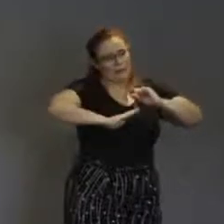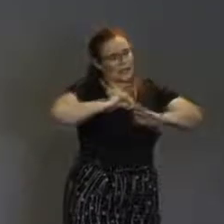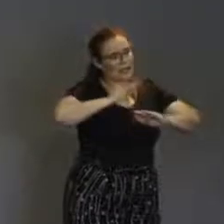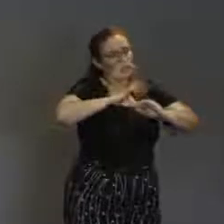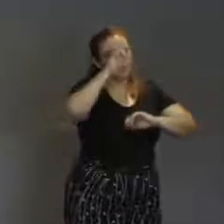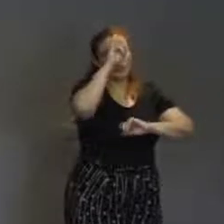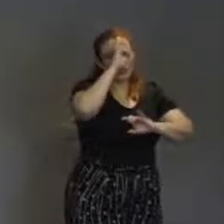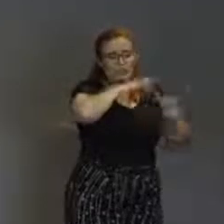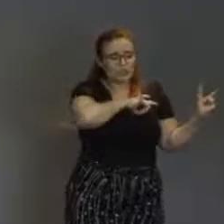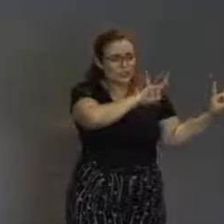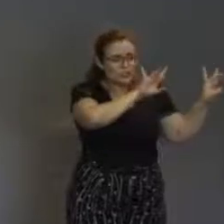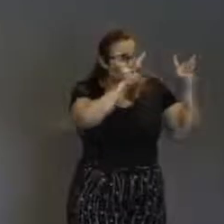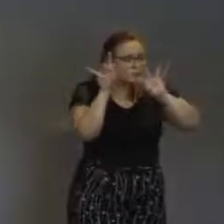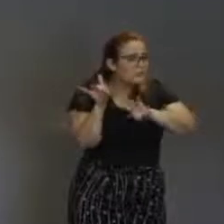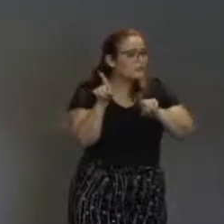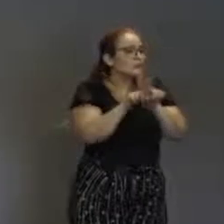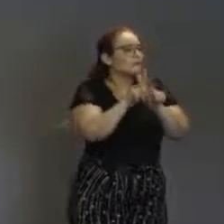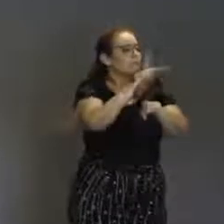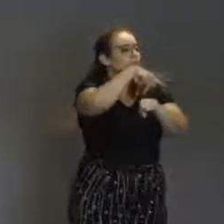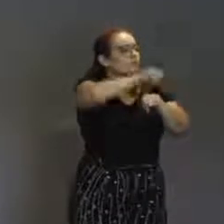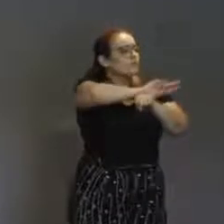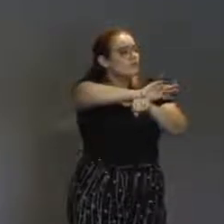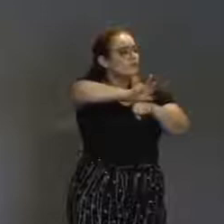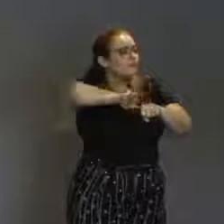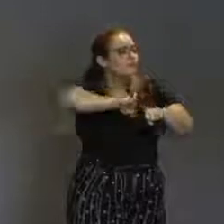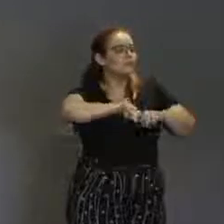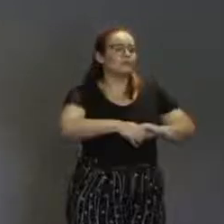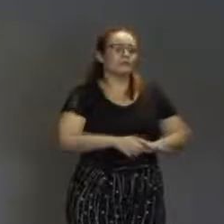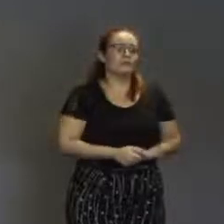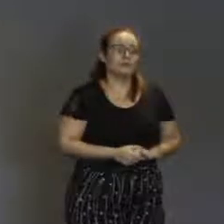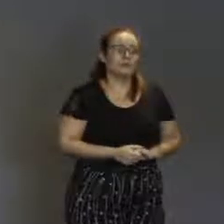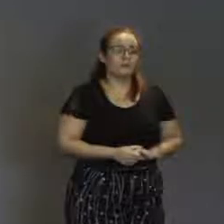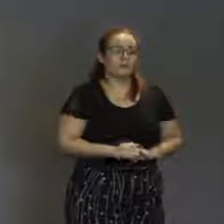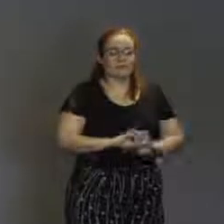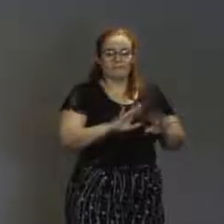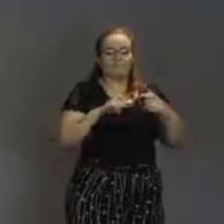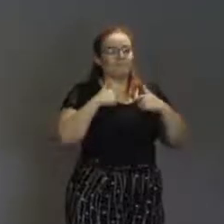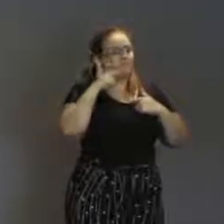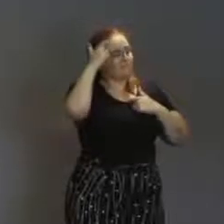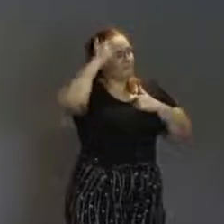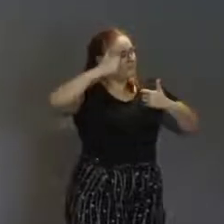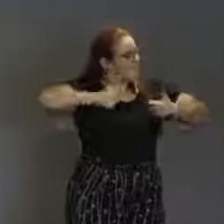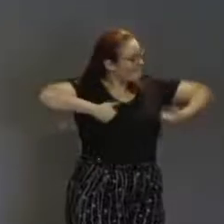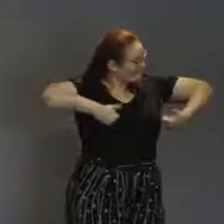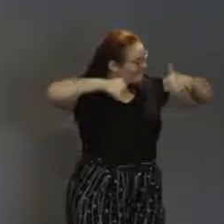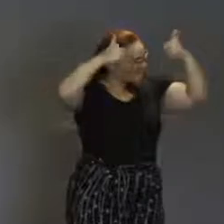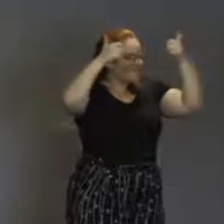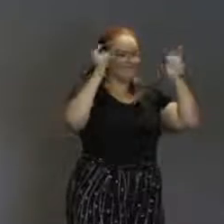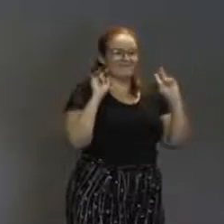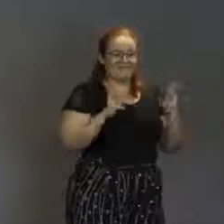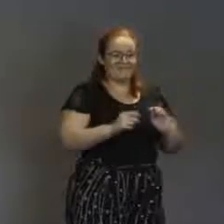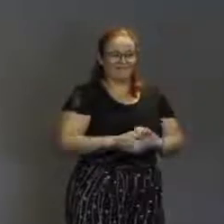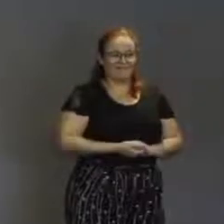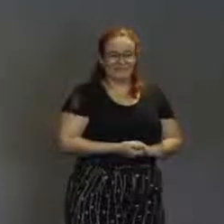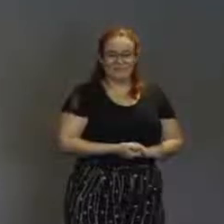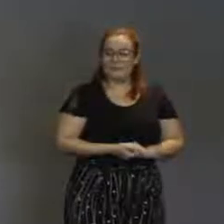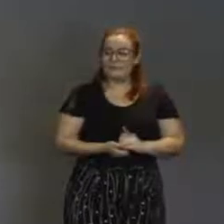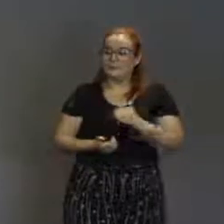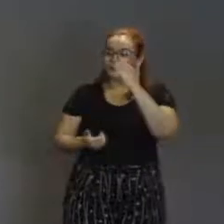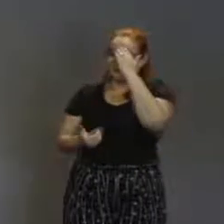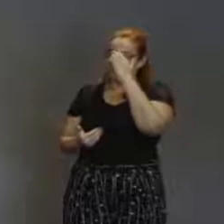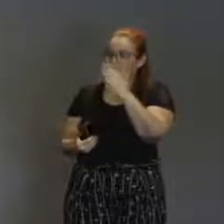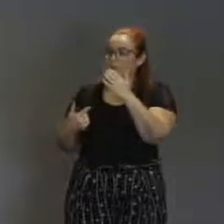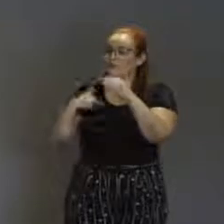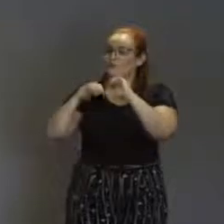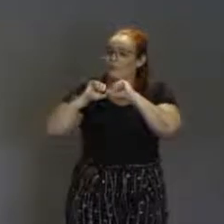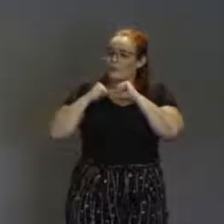diferentes países, diferentes setores de atuação. Então, eu sou uma grande otimista com relação a isso. Obrigada. Eu vou reforçar